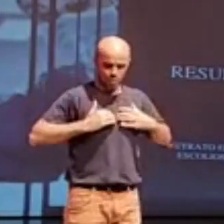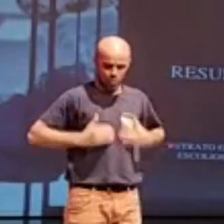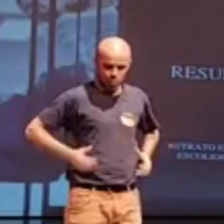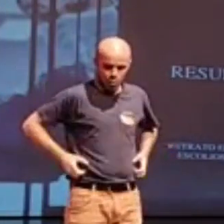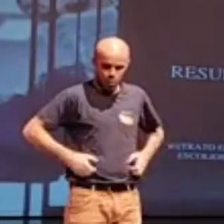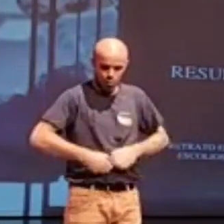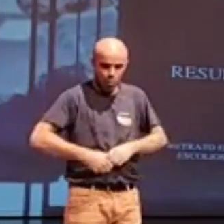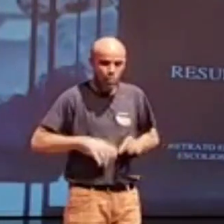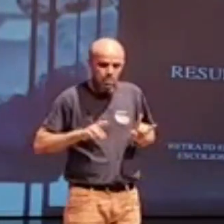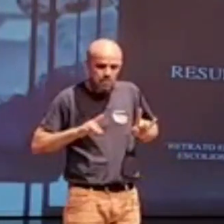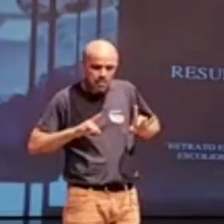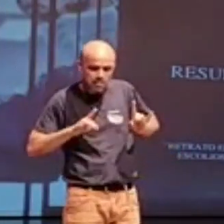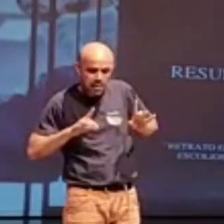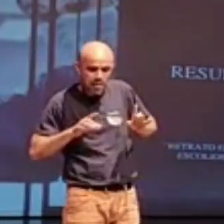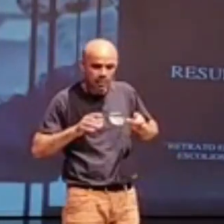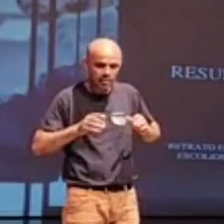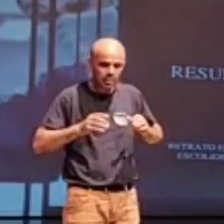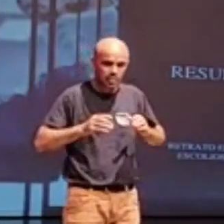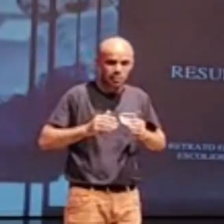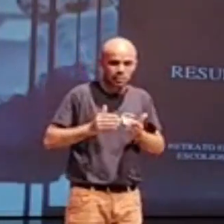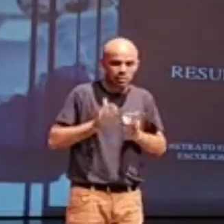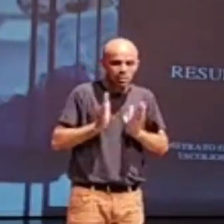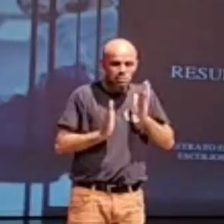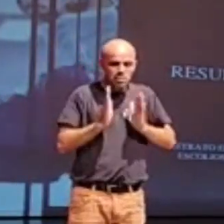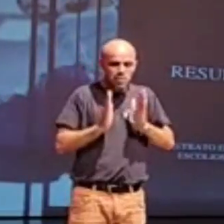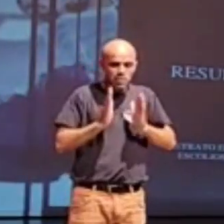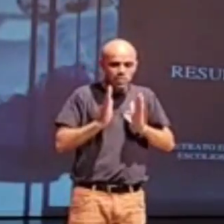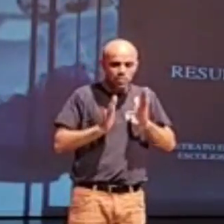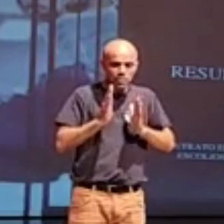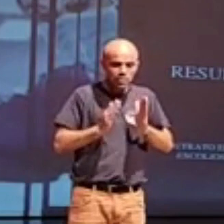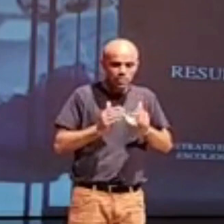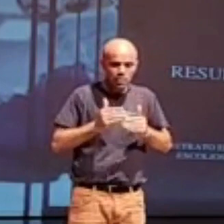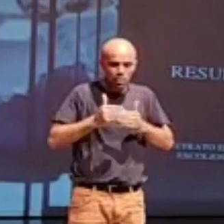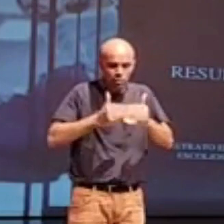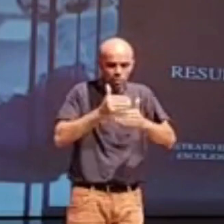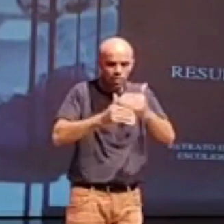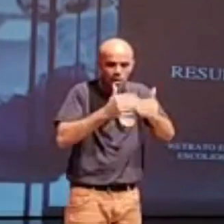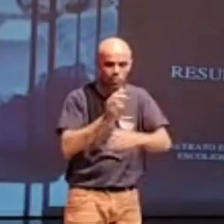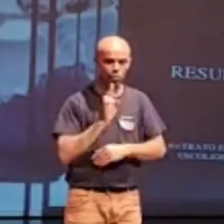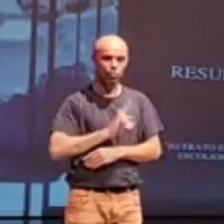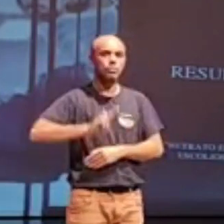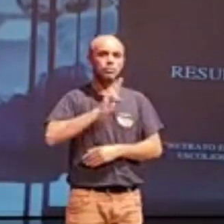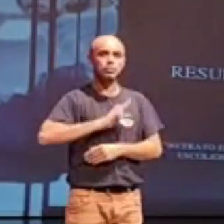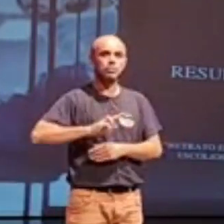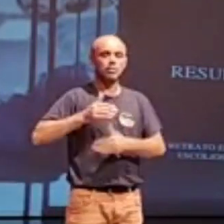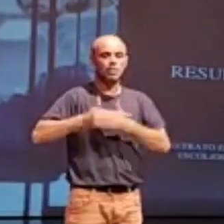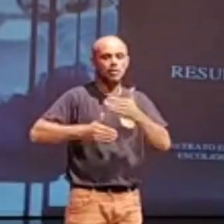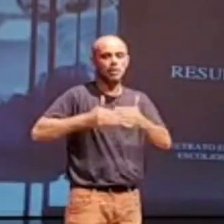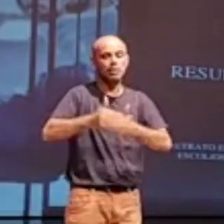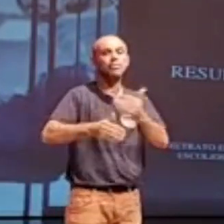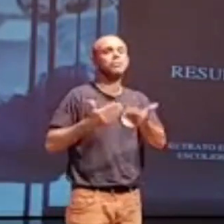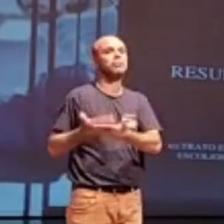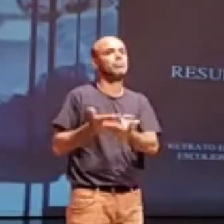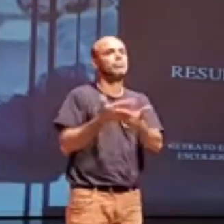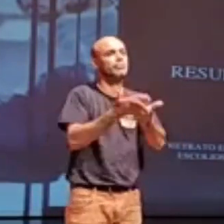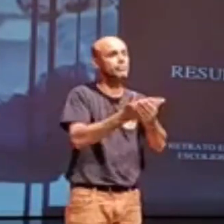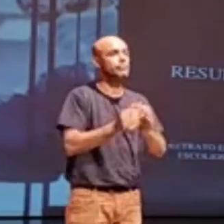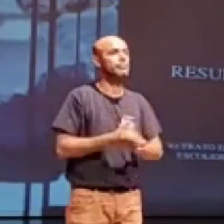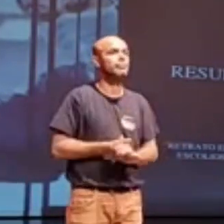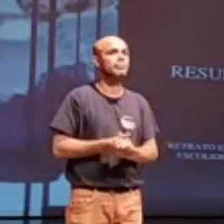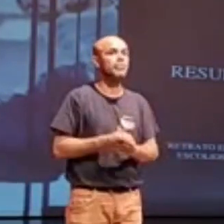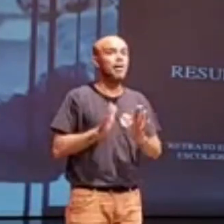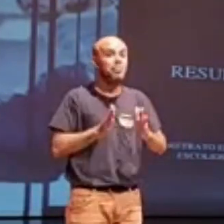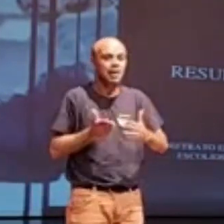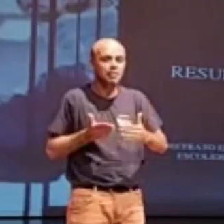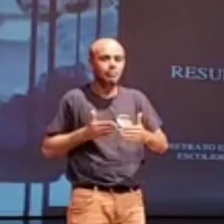especial, que media a quantidade de tempo que a adolescente utilizava o colete. E o estudo foi correndo, né? Só que no meio do estudo teve